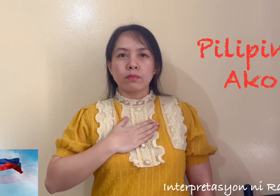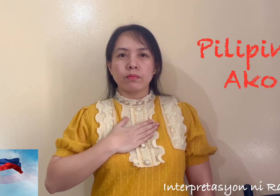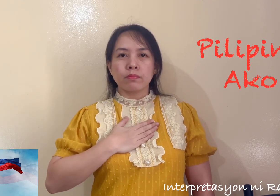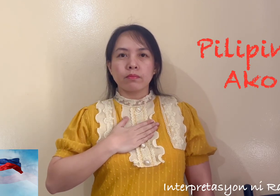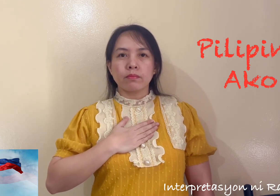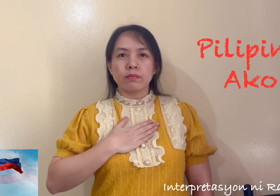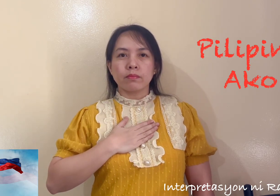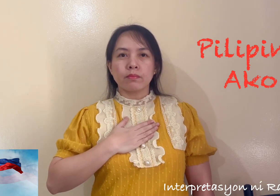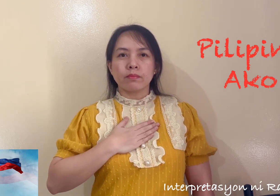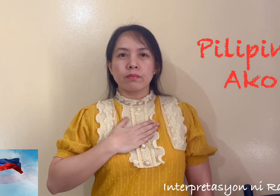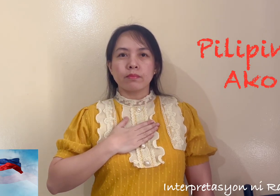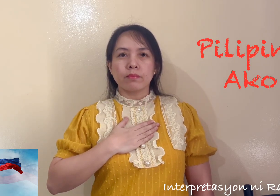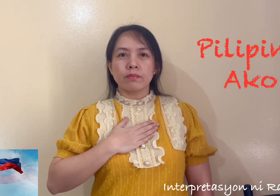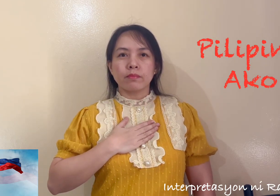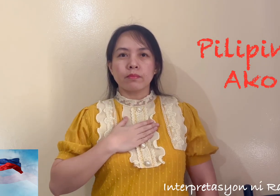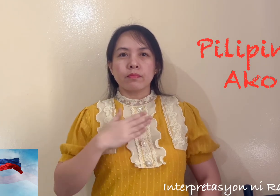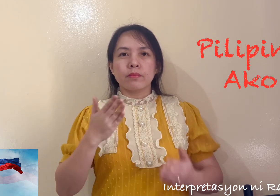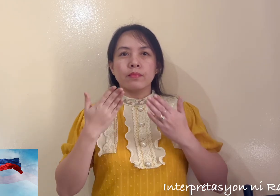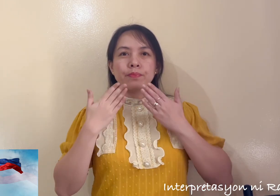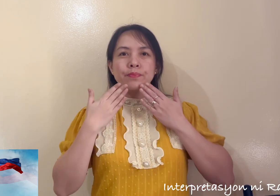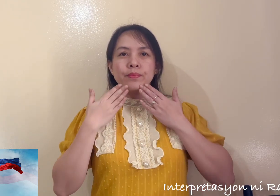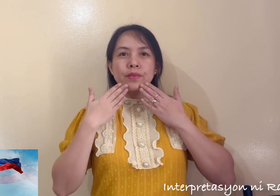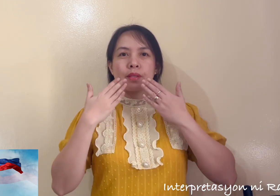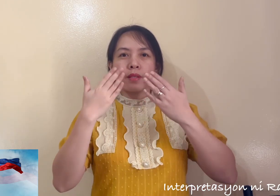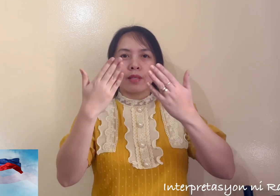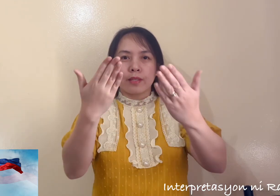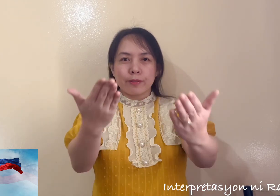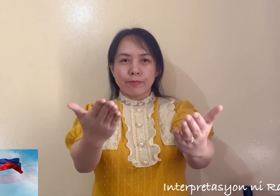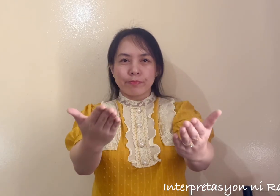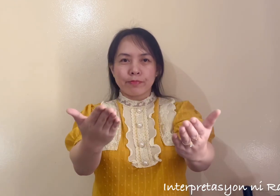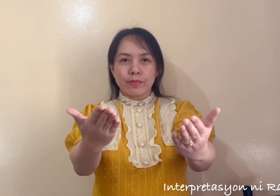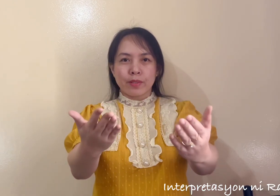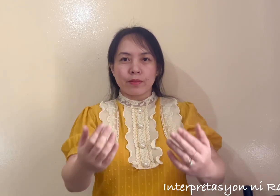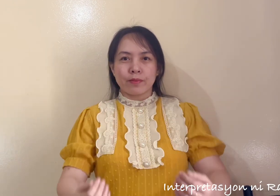ako. Maraming